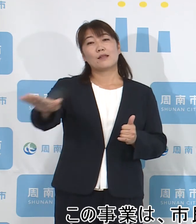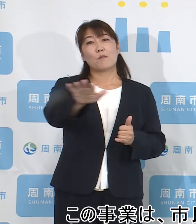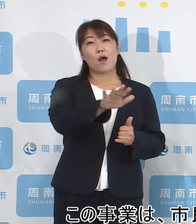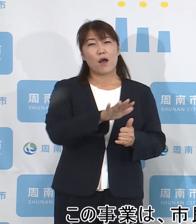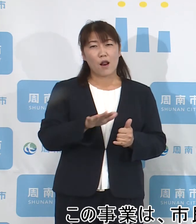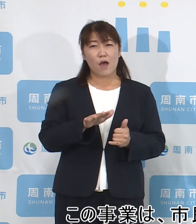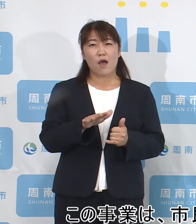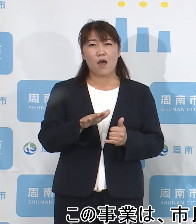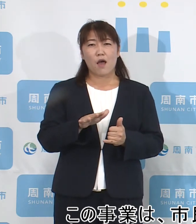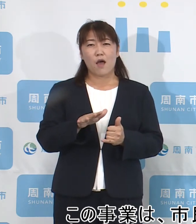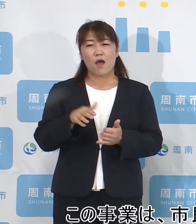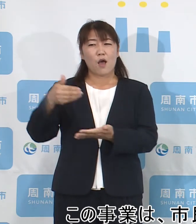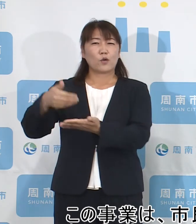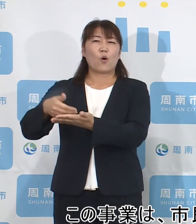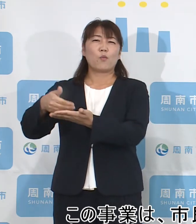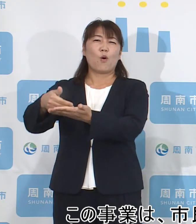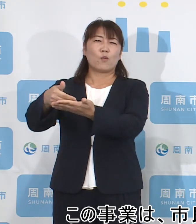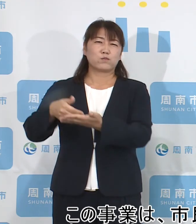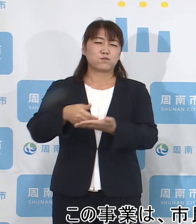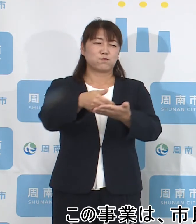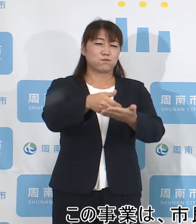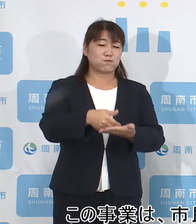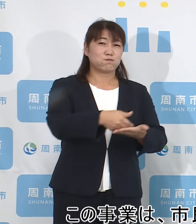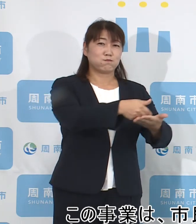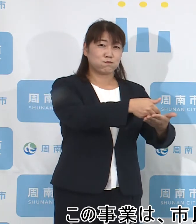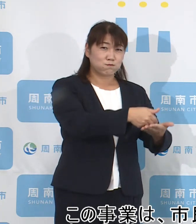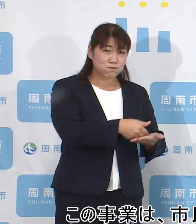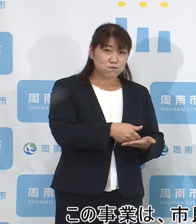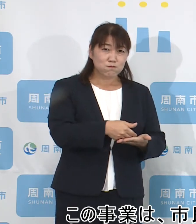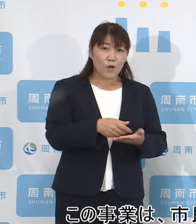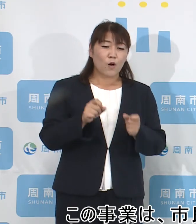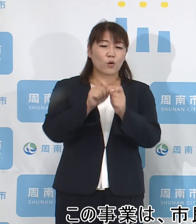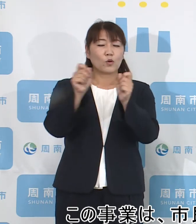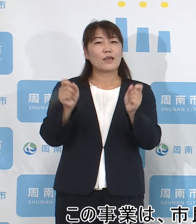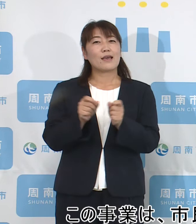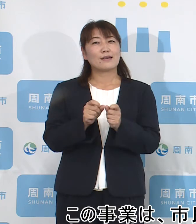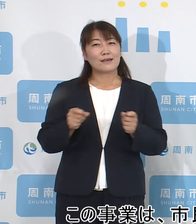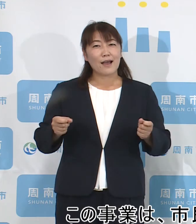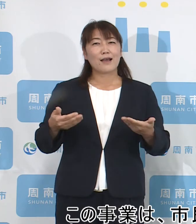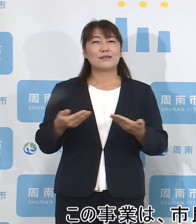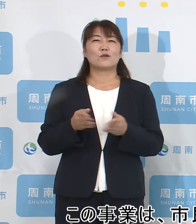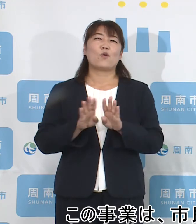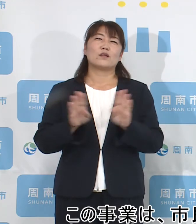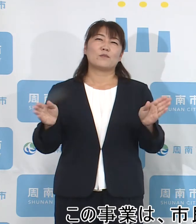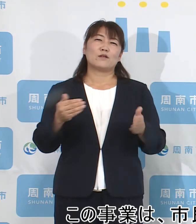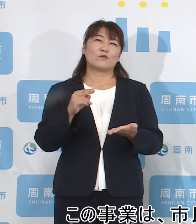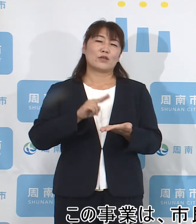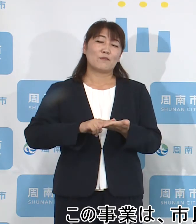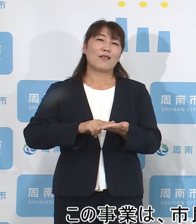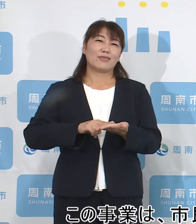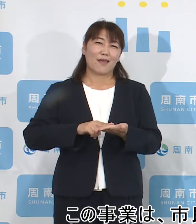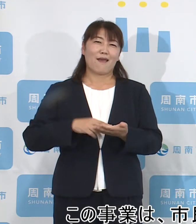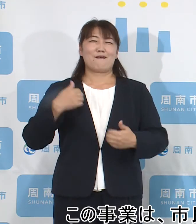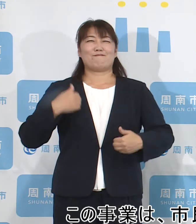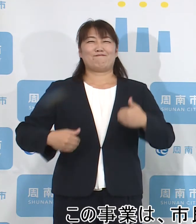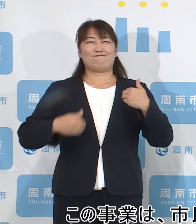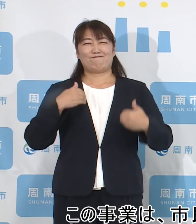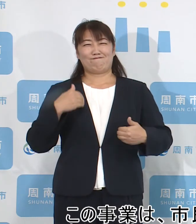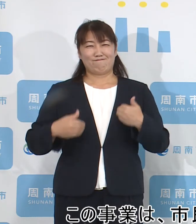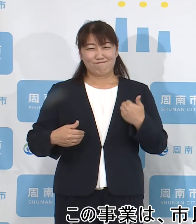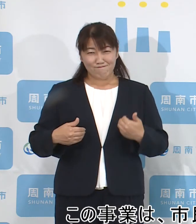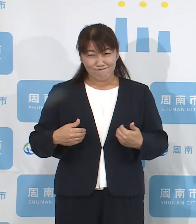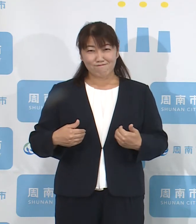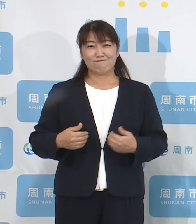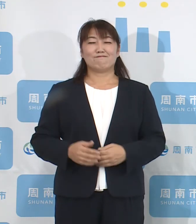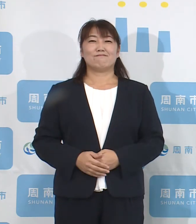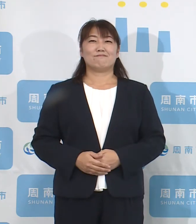多くのご要望をいただいておりましたので、こうして開始できますことを私も嬉しく思っております